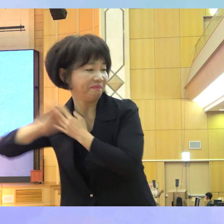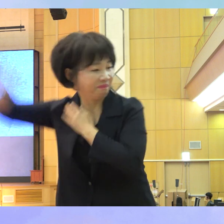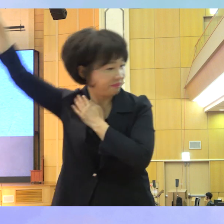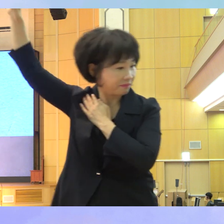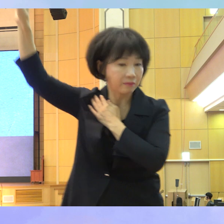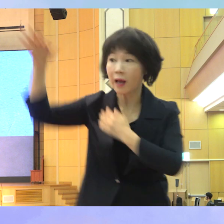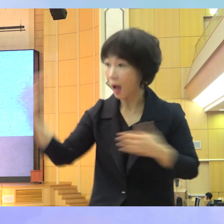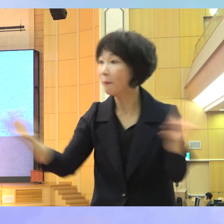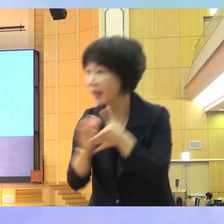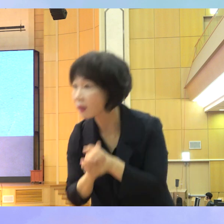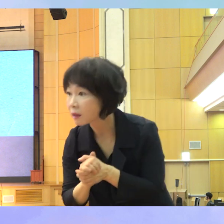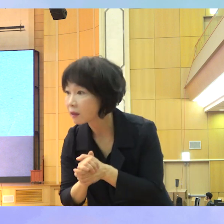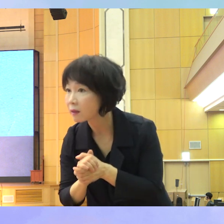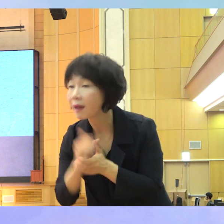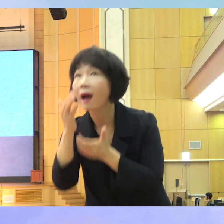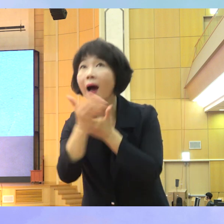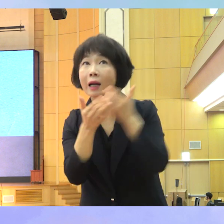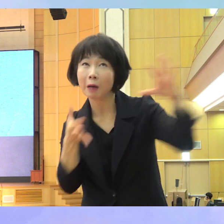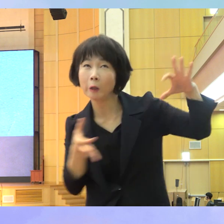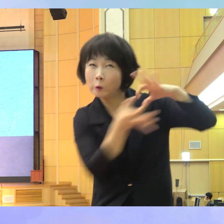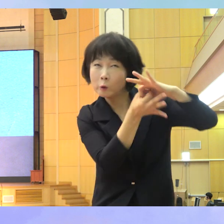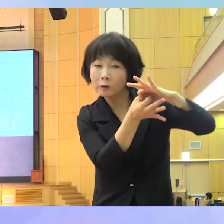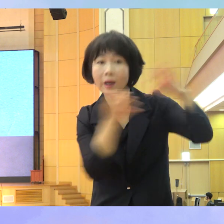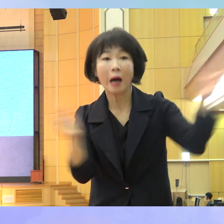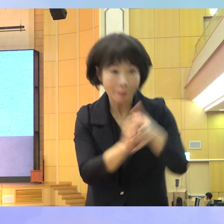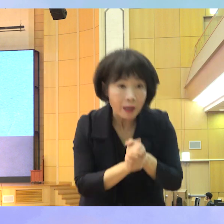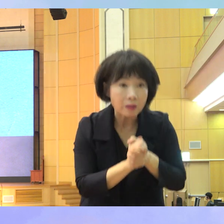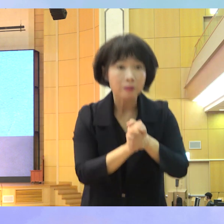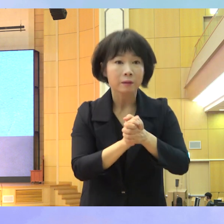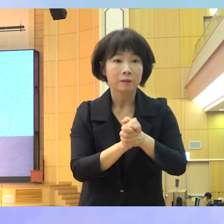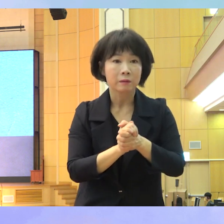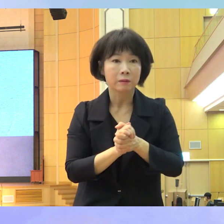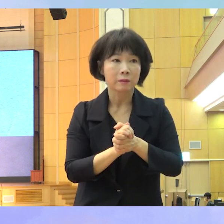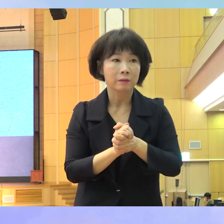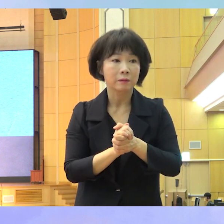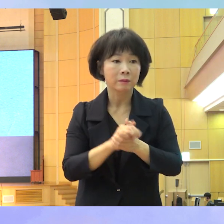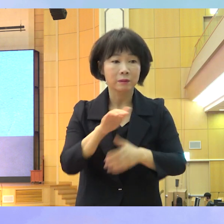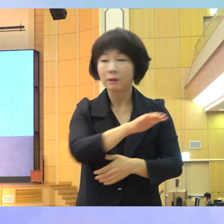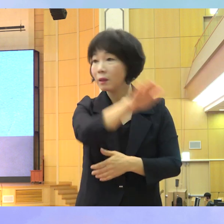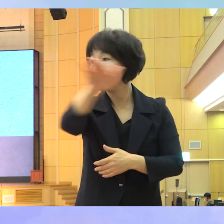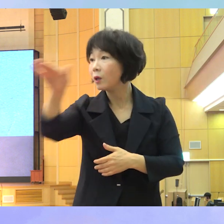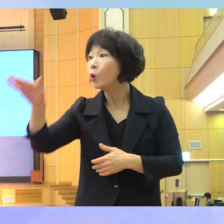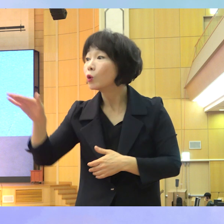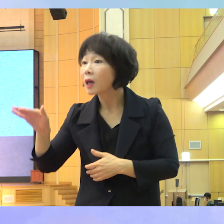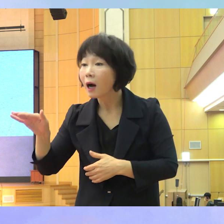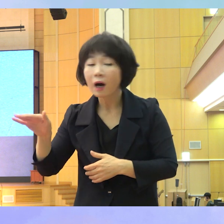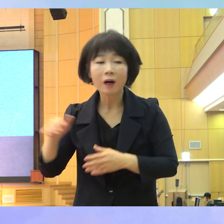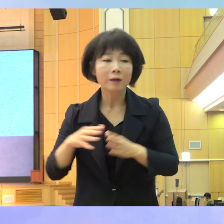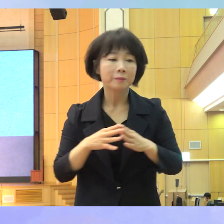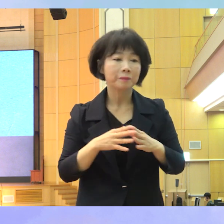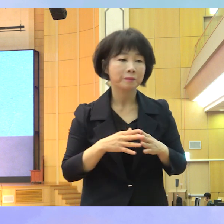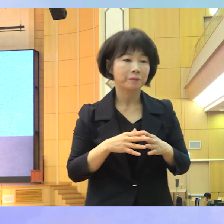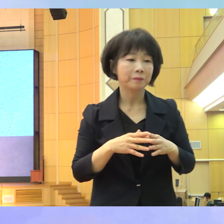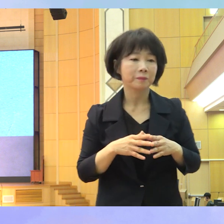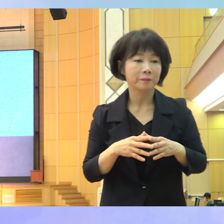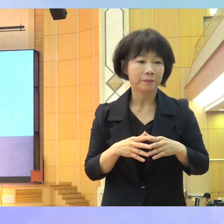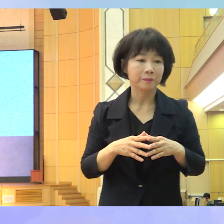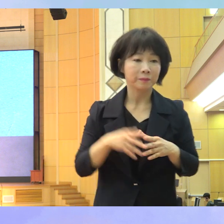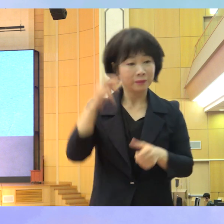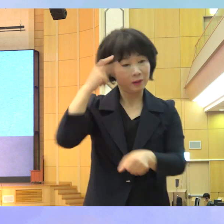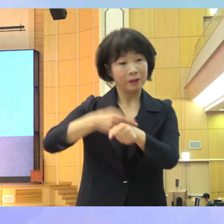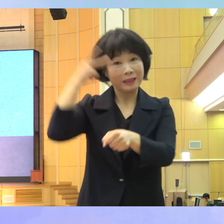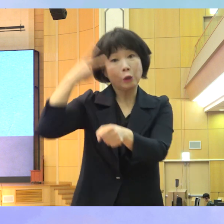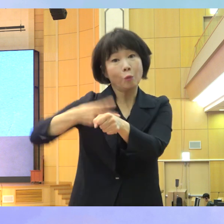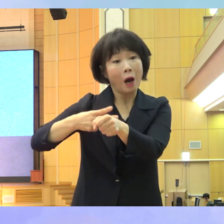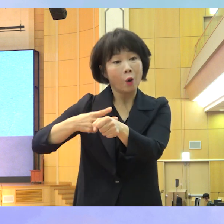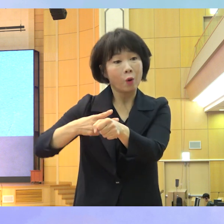얘기하면. 그래서 사도 바울이 빌립보서에 이런 고백을 합니다. 우리의 신앙 목표, 당신의 그 사도 바울